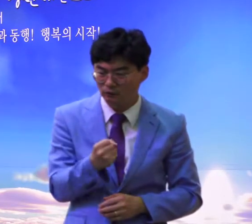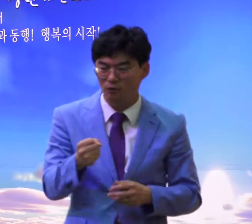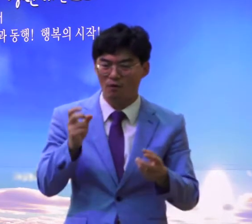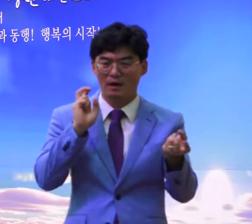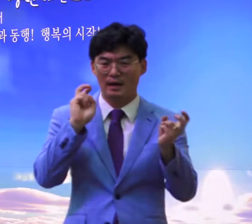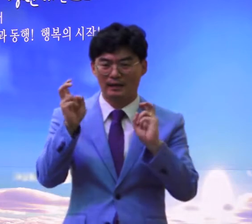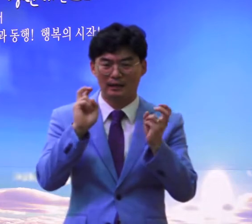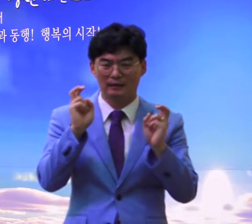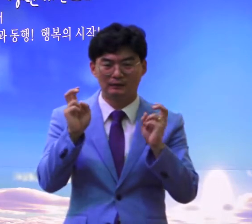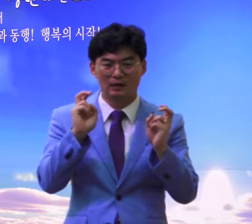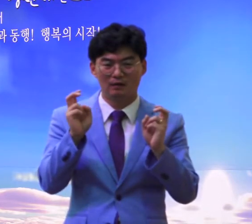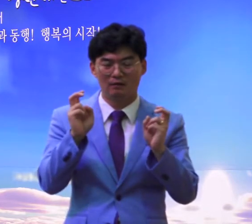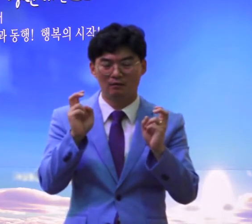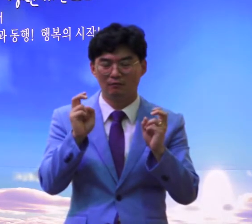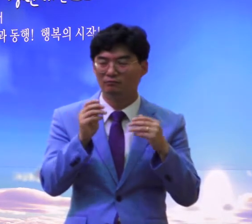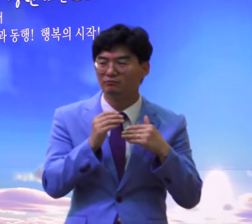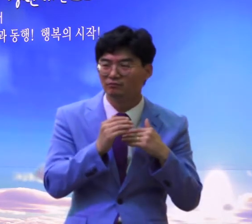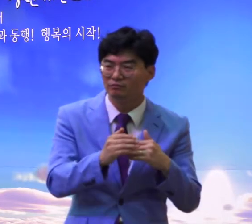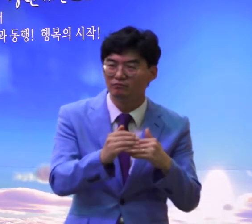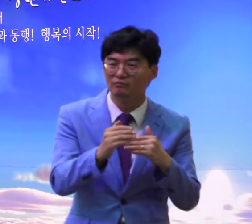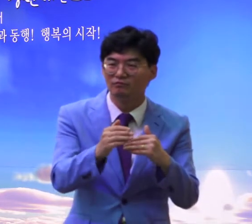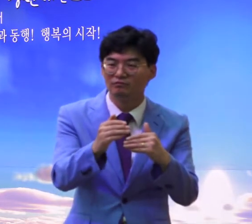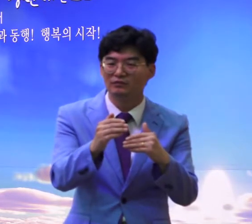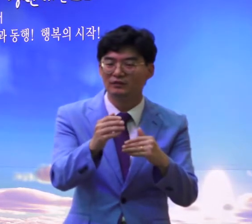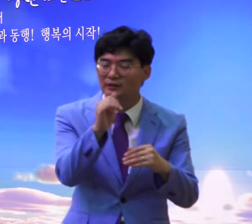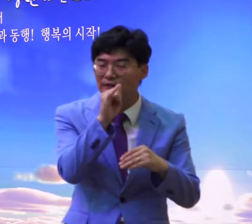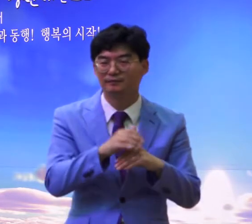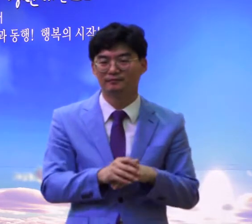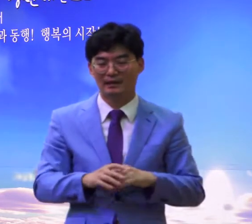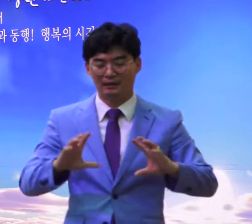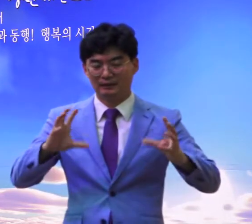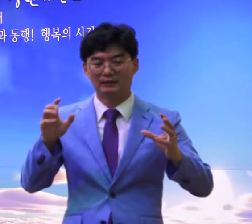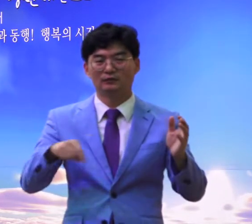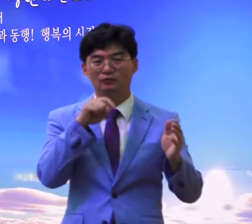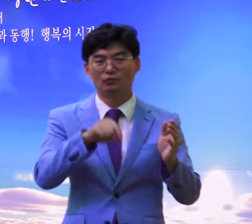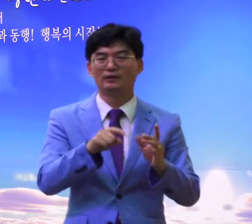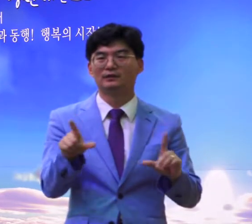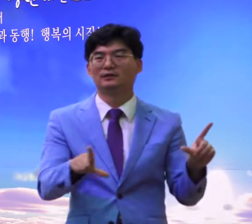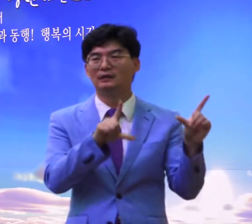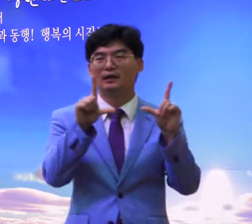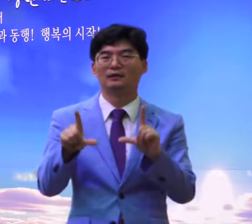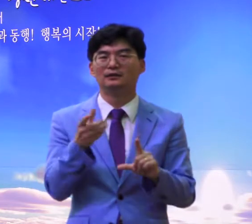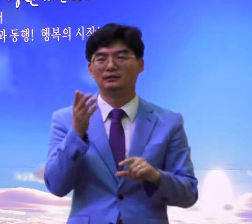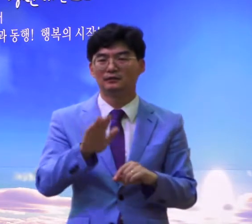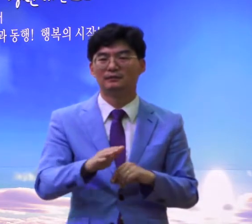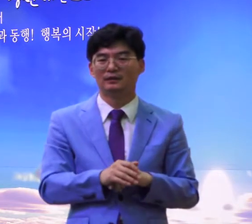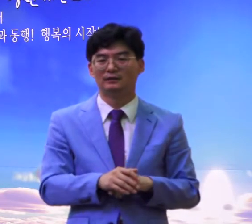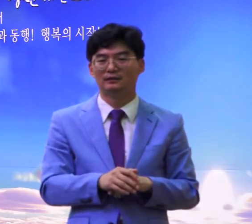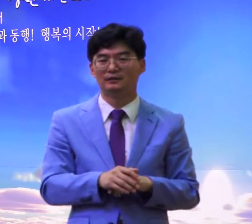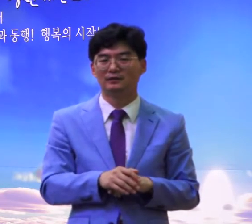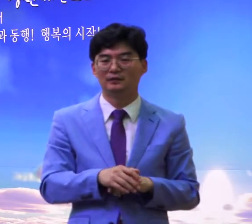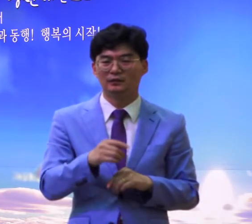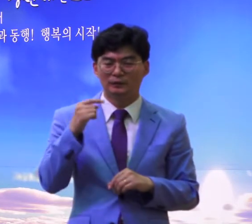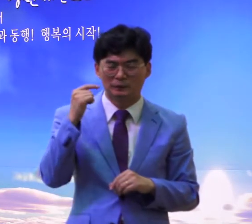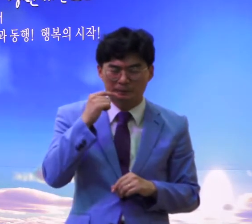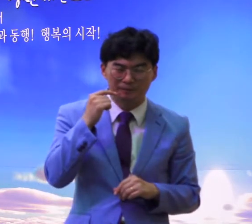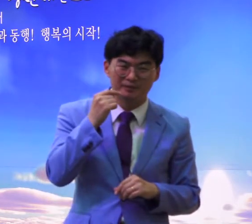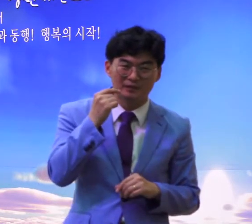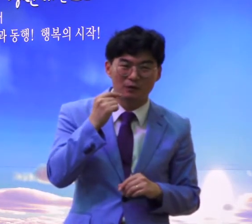상상이나 할 수 있겠나 하는 생각입니다. 분명 세상 속에서 살아가지만 소금이면 짜야 하고 빛이면